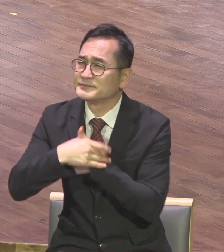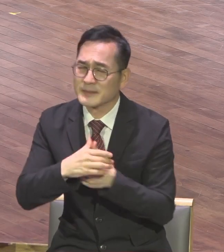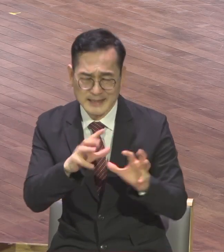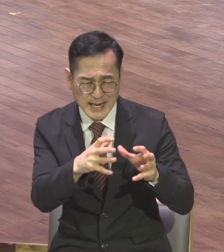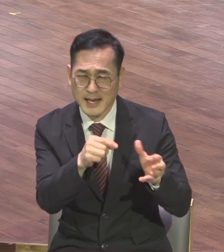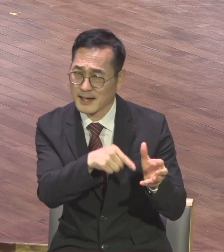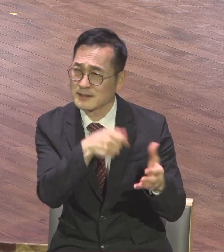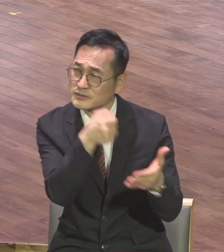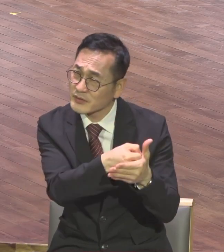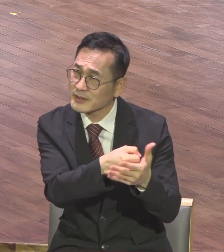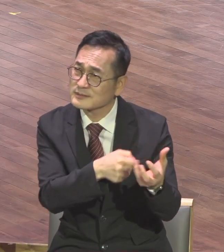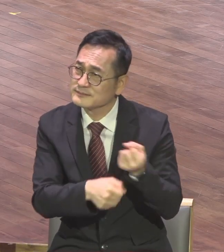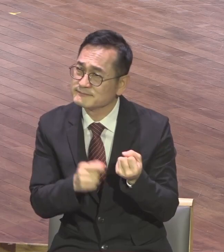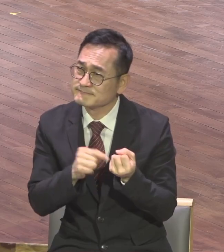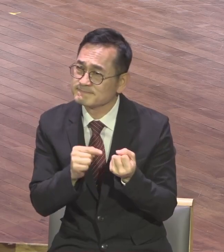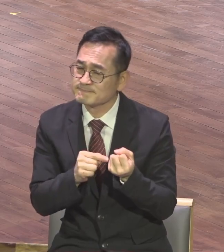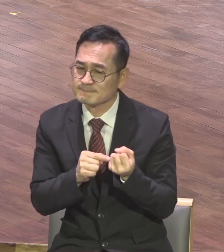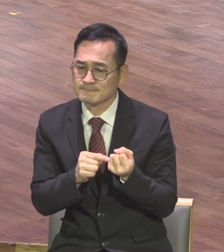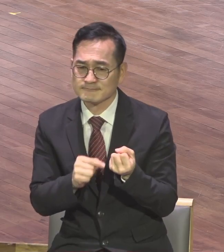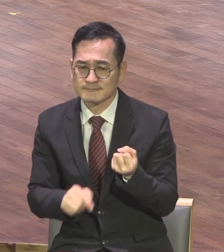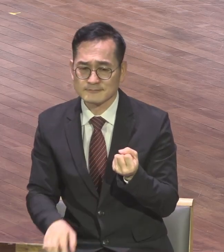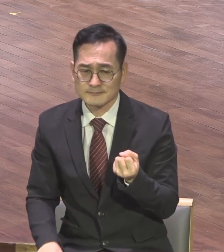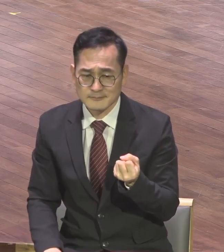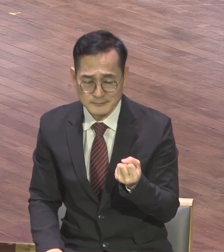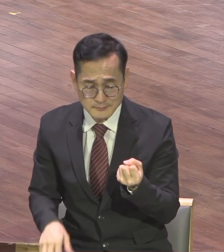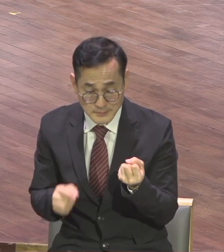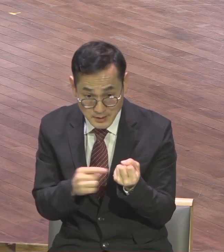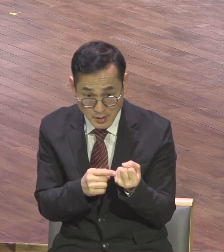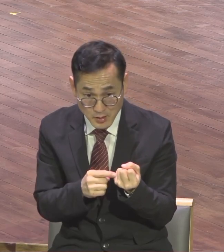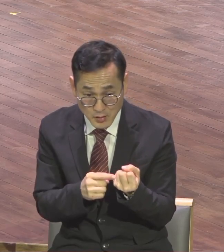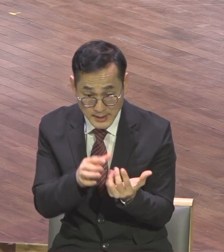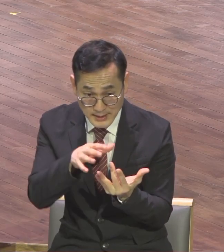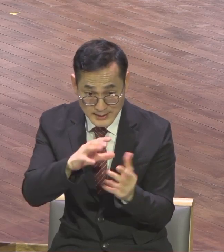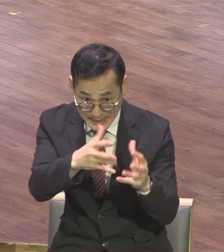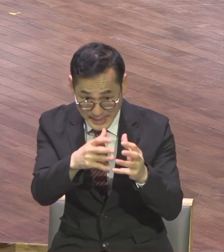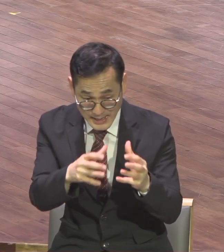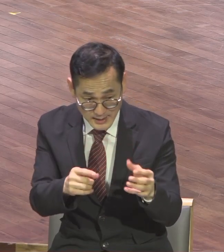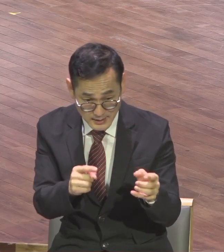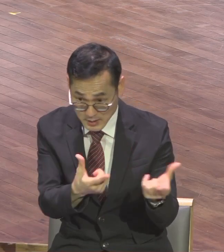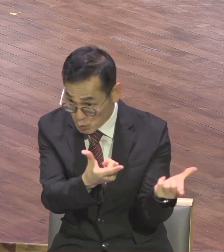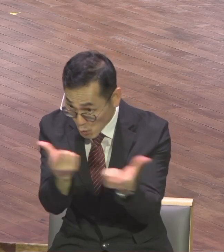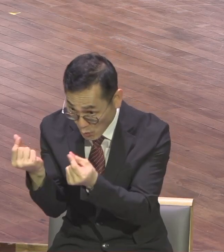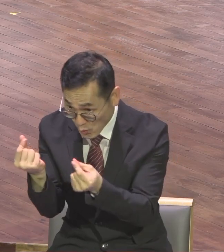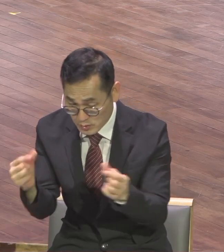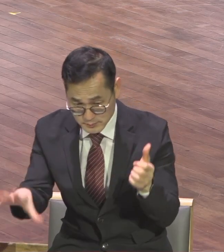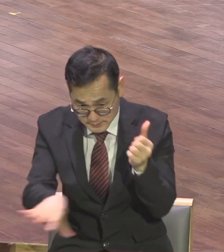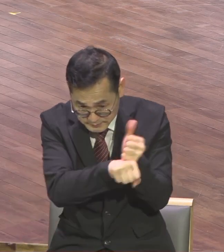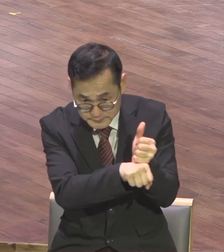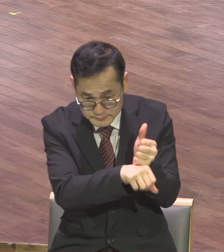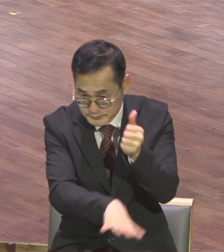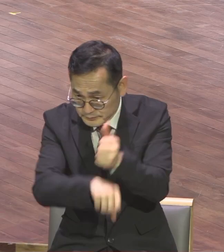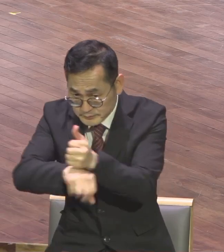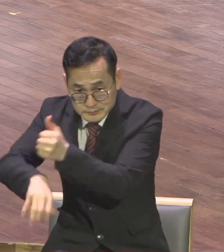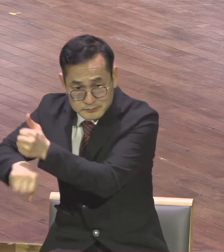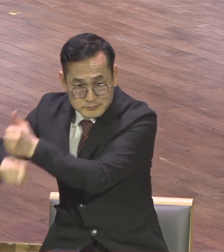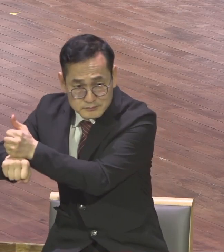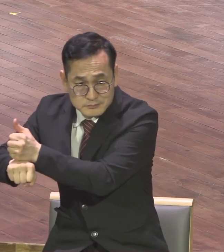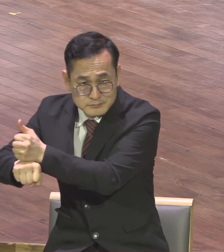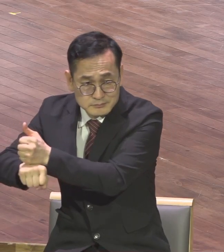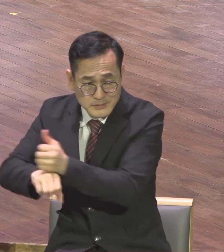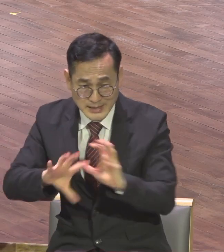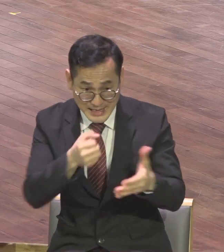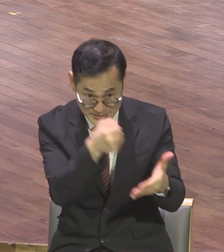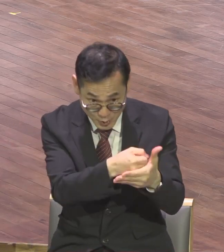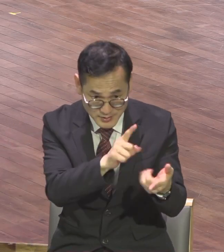내 가슴에 그리고 대륙별 조직이 완성되고 이제 2, 3, 7 대륙별 이 찬양대회를 준비하고 있습니다.